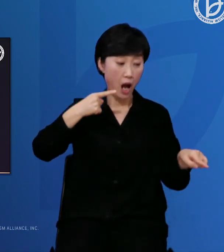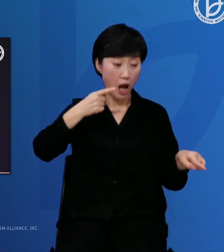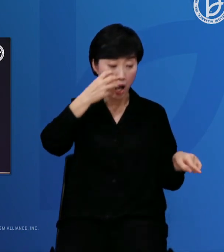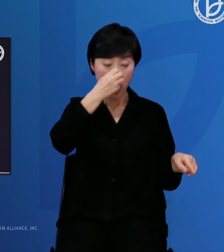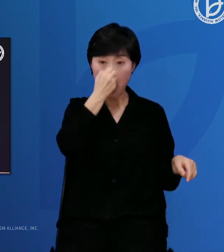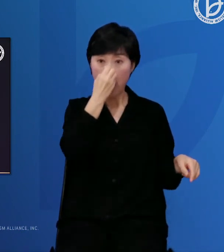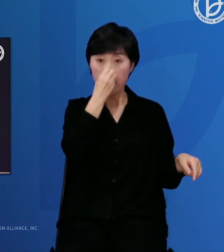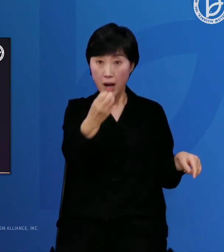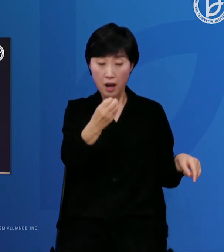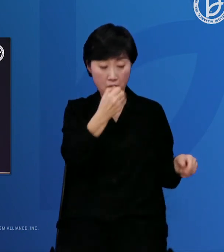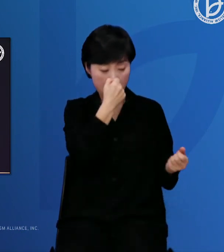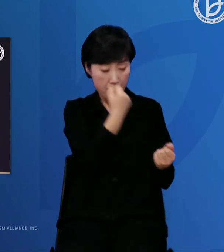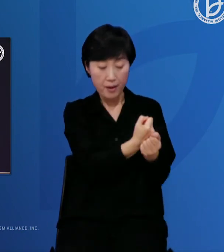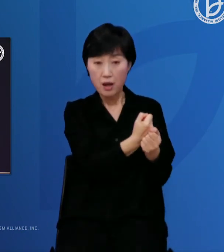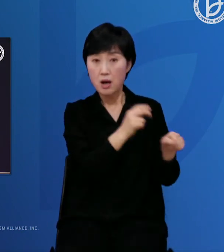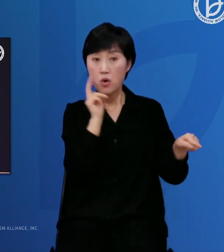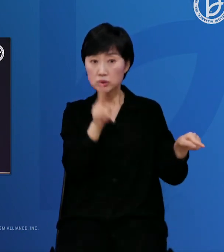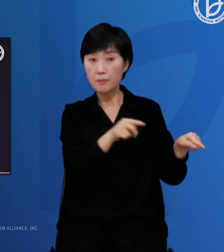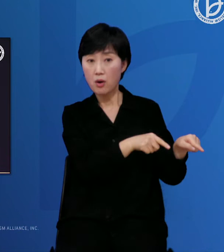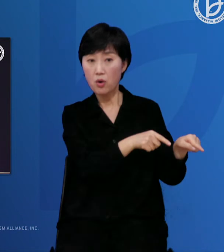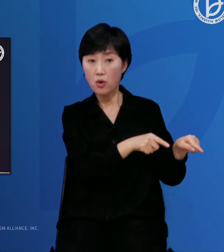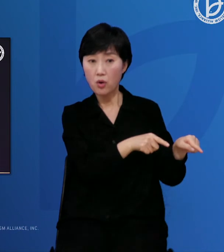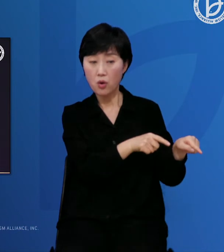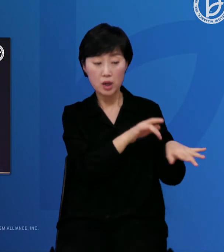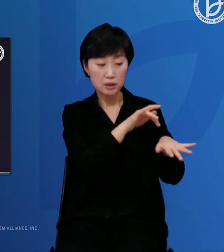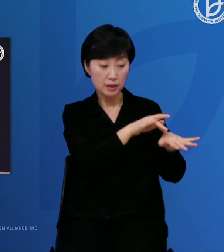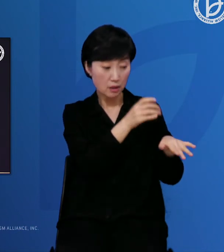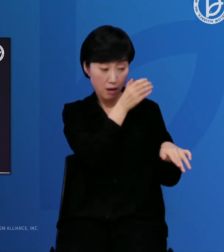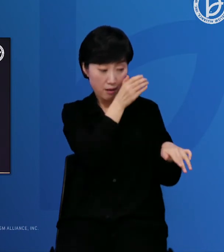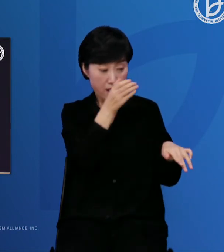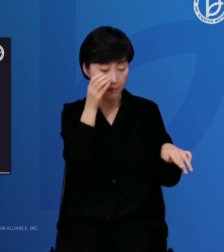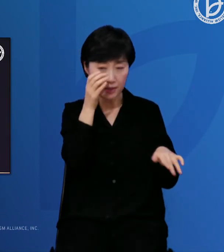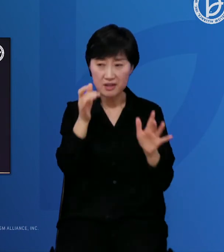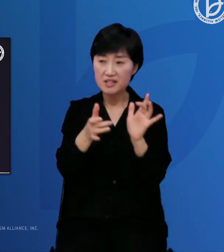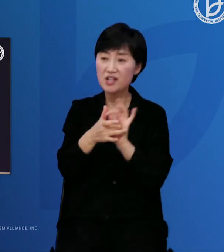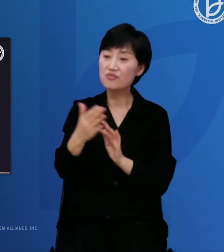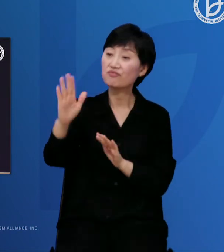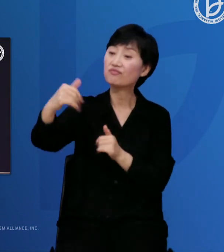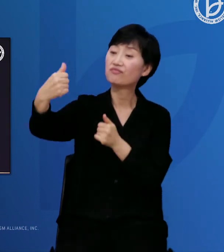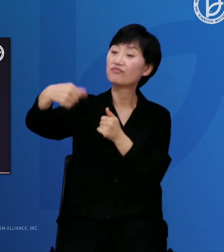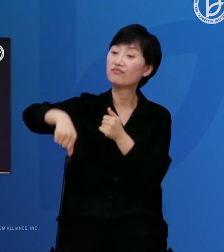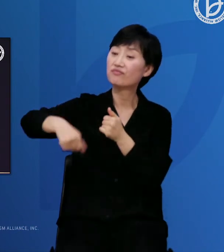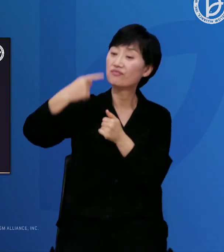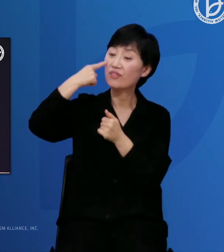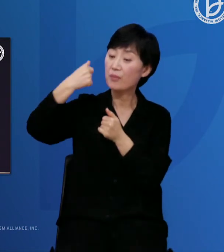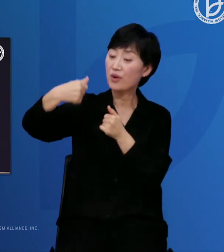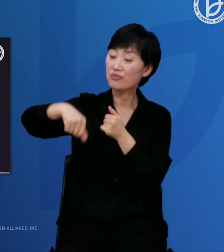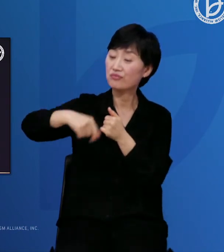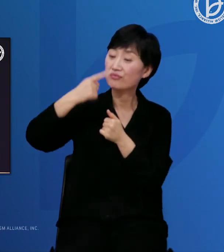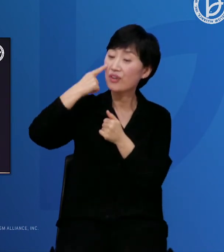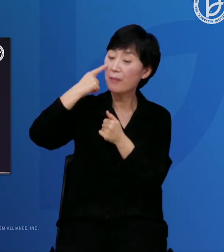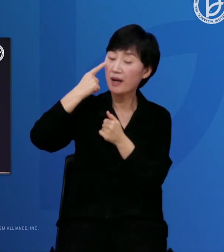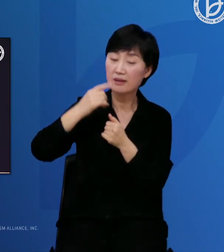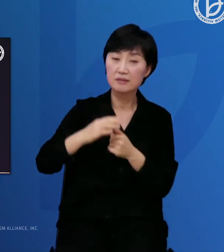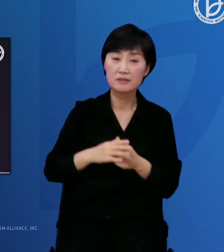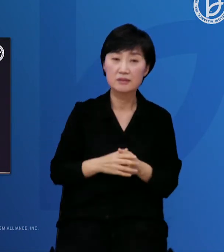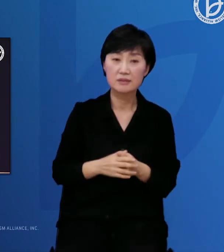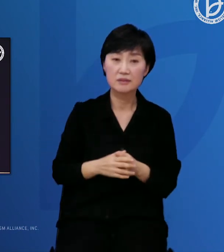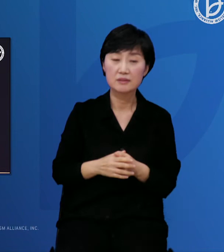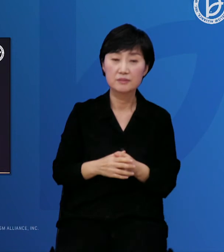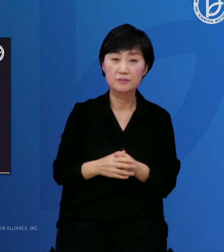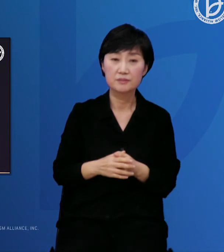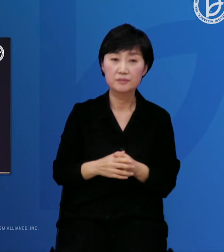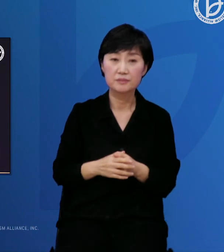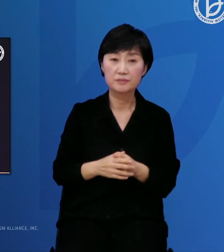내게 경배해라. How can it be that Satan, he's so brazen and bold that he says before Jesus, fall before me, fall down and worship me.